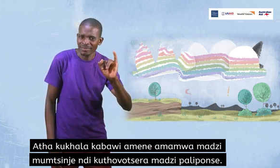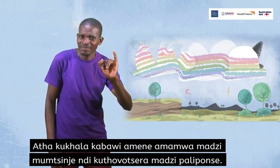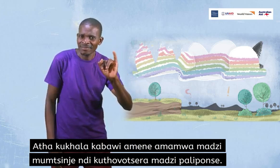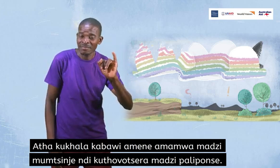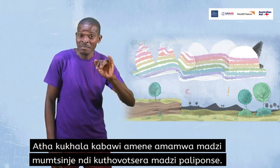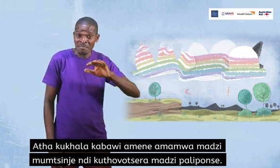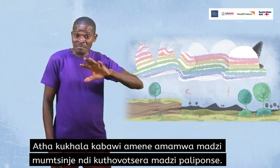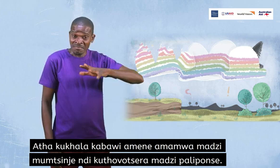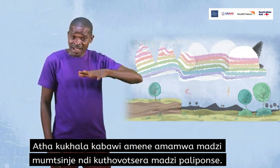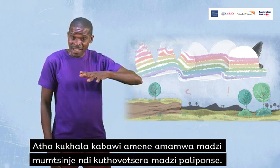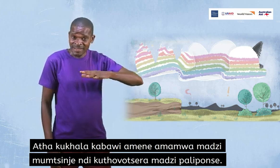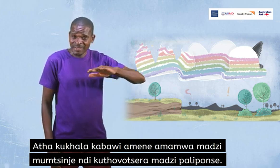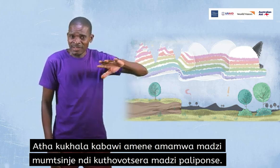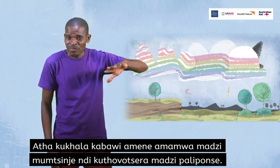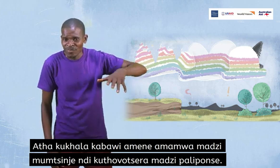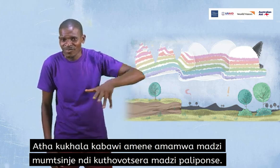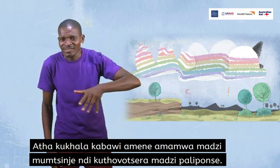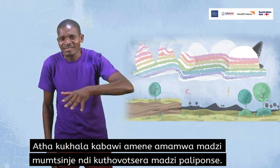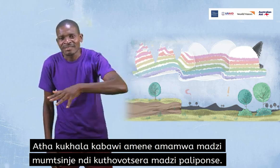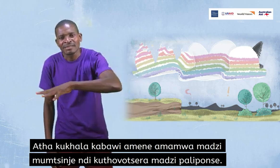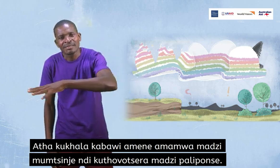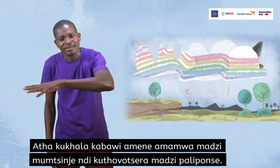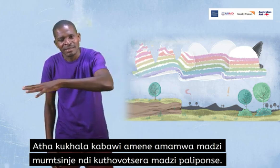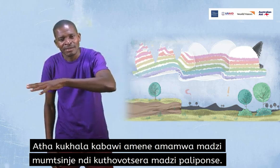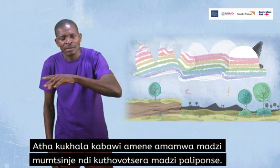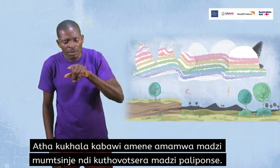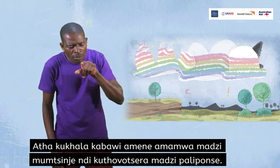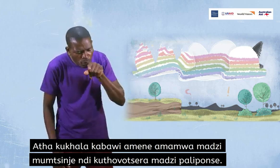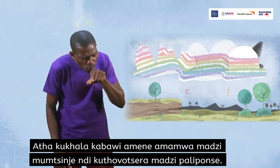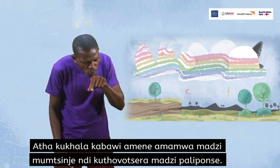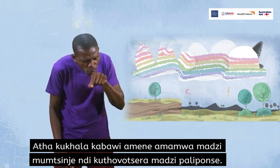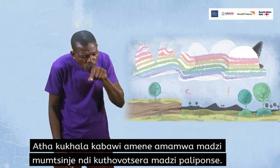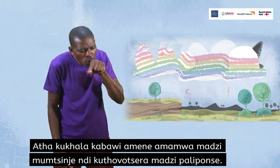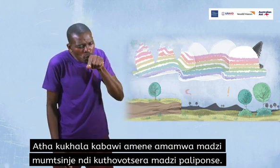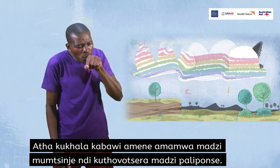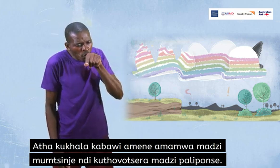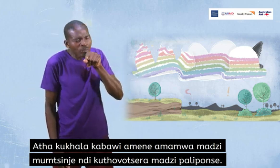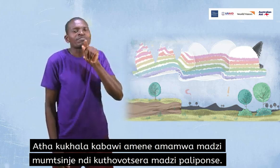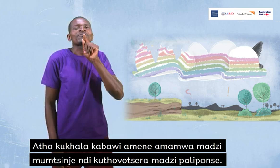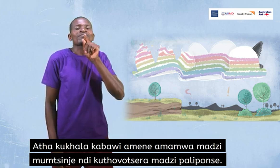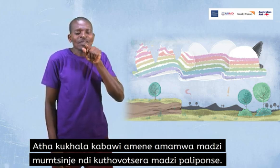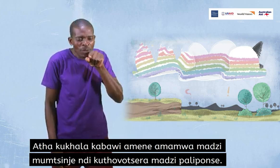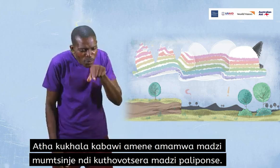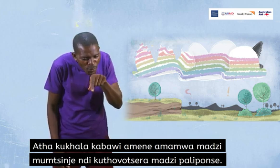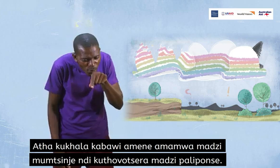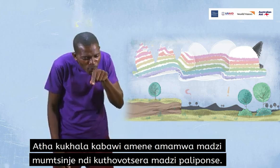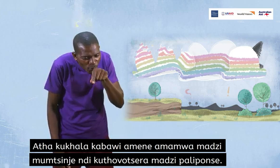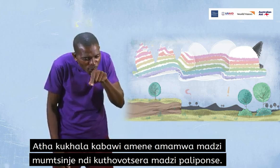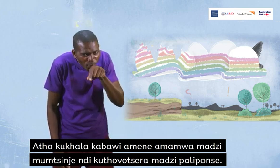nanga anapenta mitambo ndani? Atha kukhala kabawi amene amamwa madzi mu